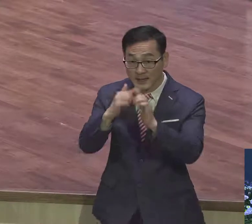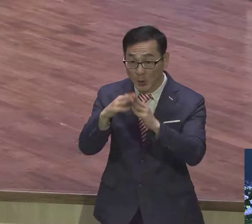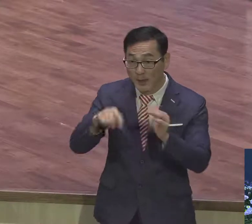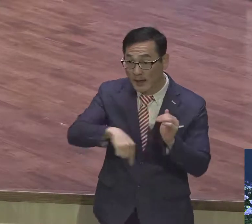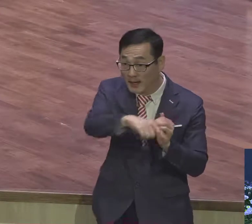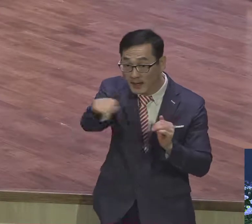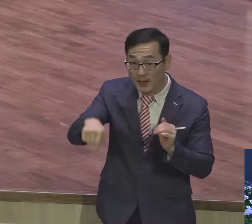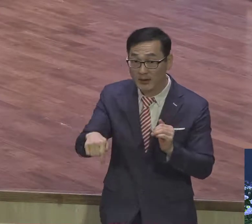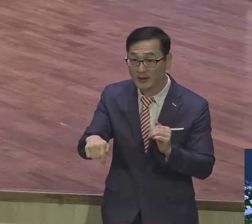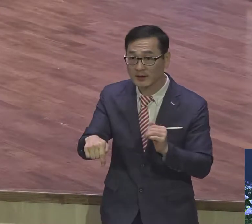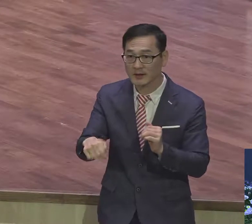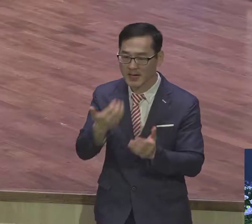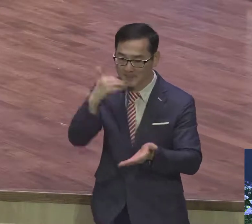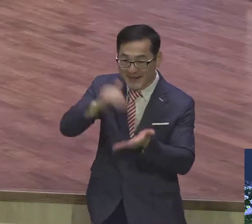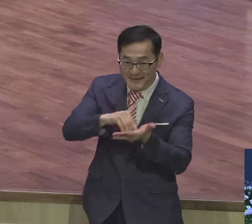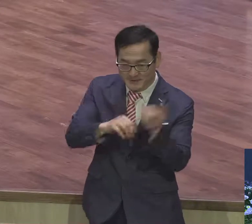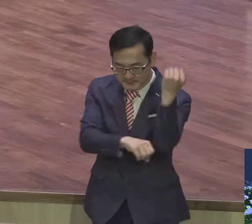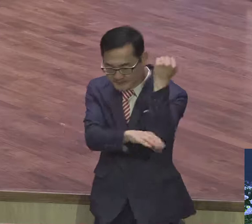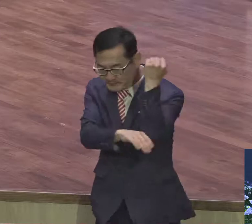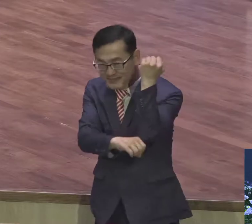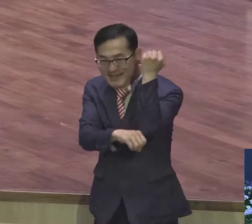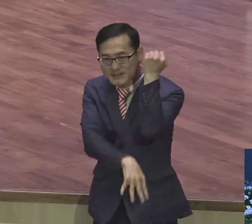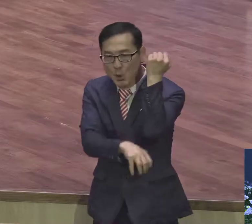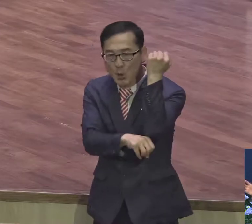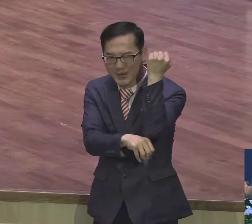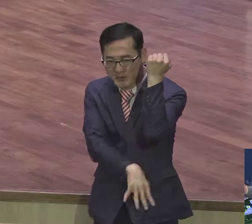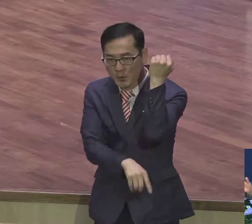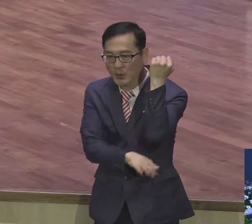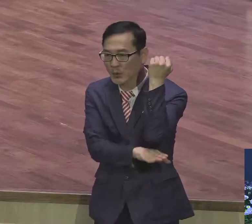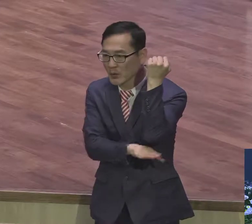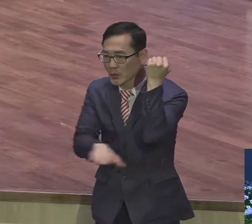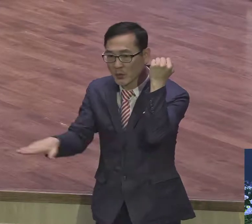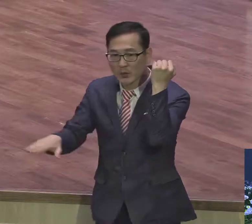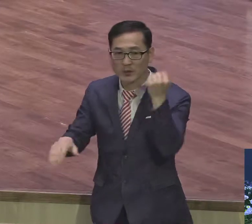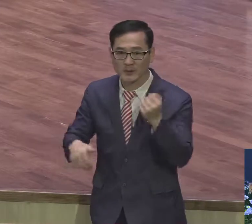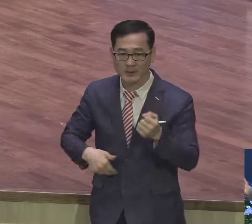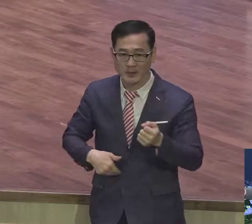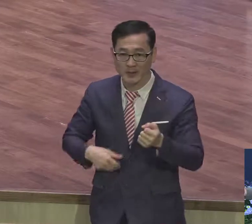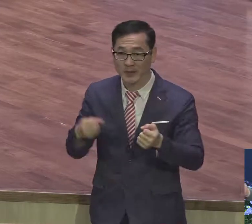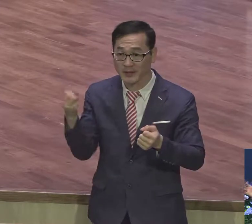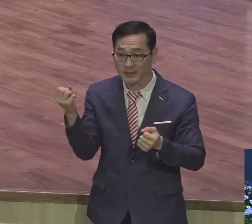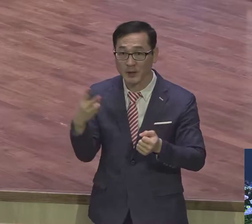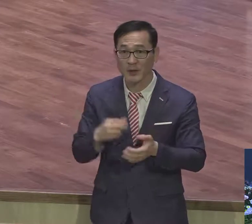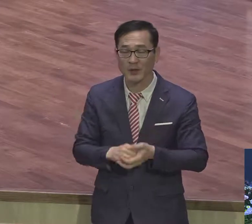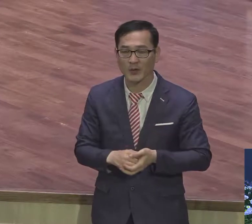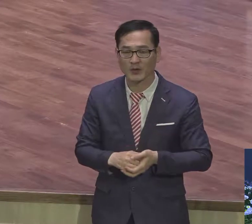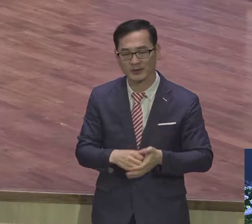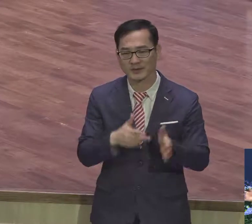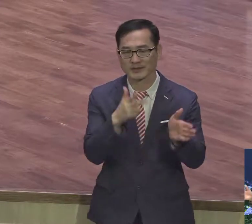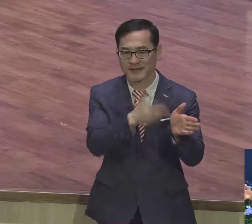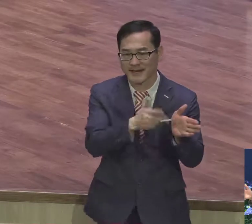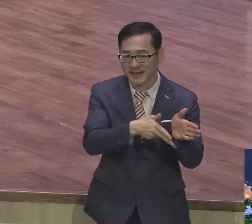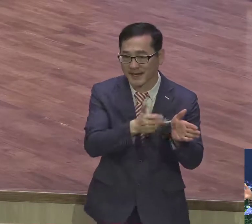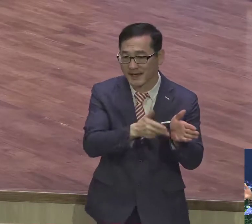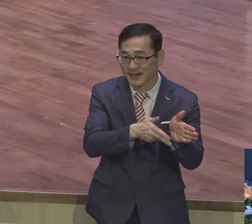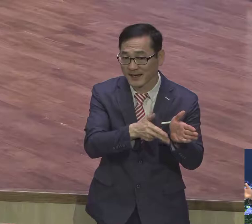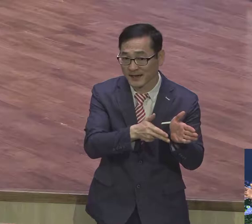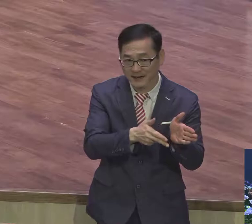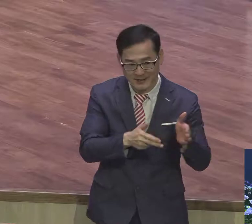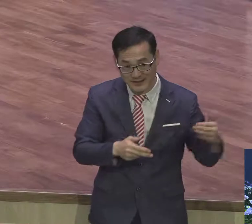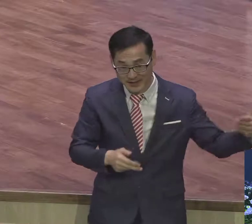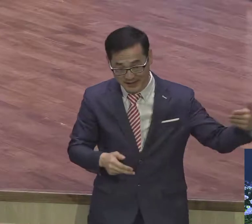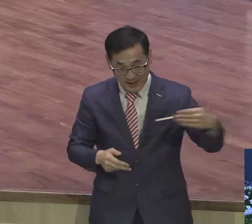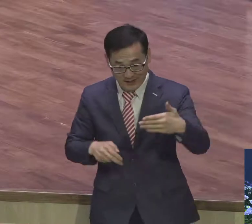플랫폼이 돼야 돼요. 플랫폼 뭐요? 여기죠. 영어로 사람도 확 가지요. 확 삶이 많이 모이는 곳. 여기 플랫폼이라고